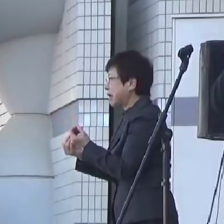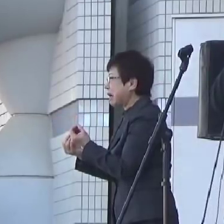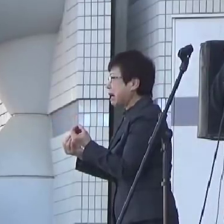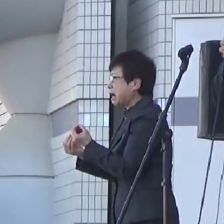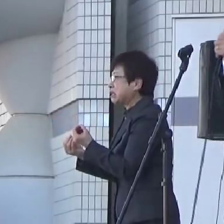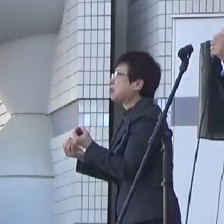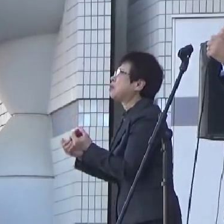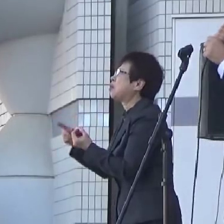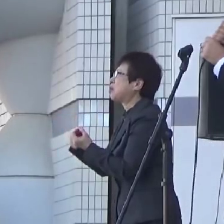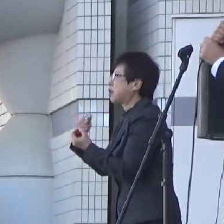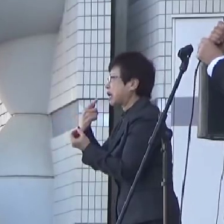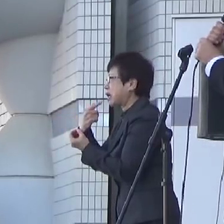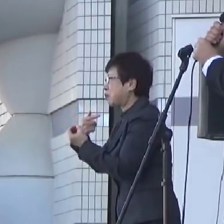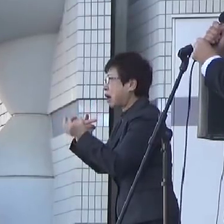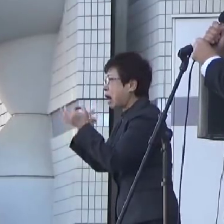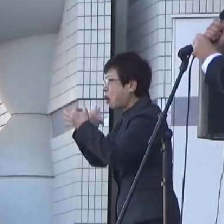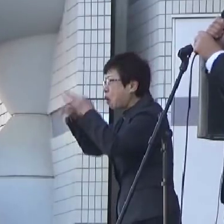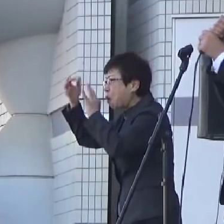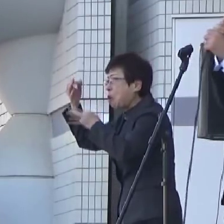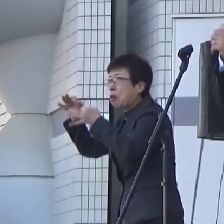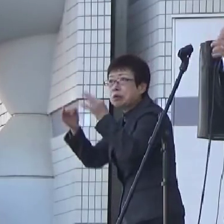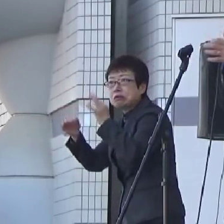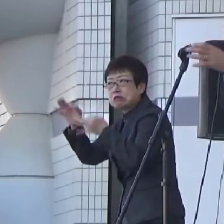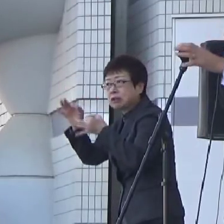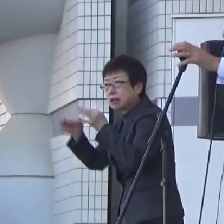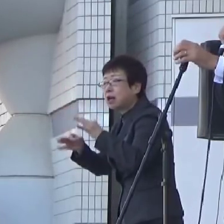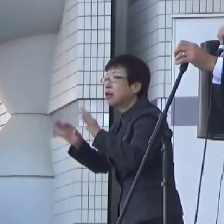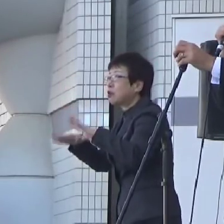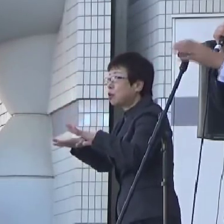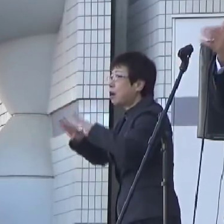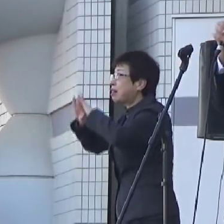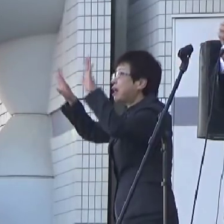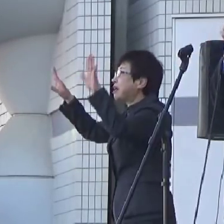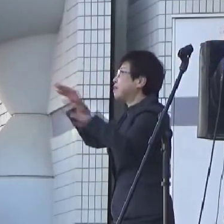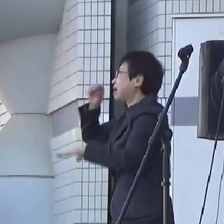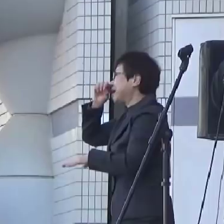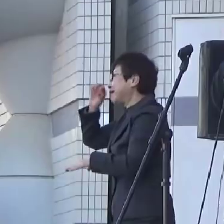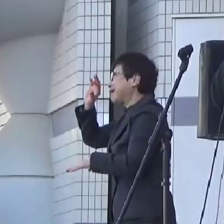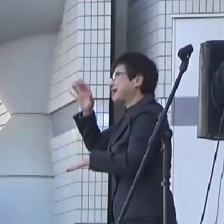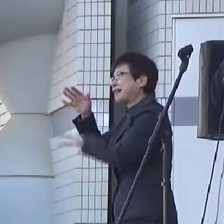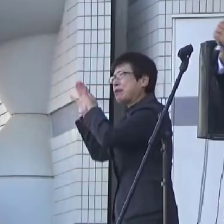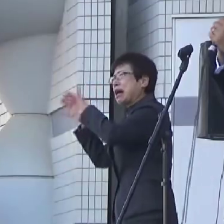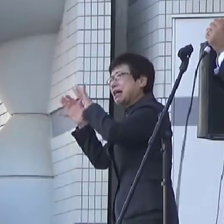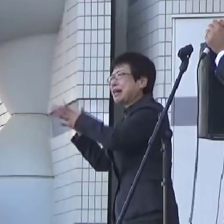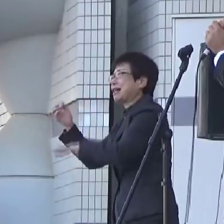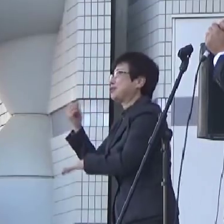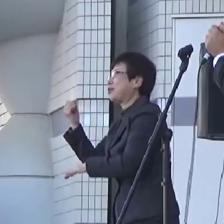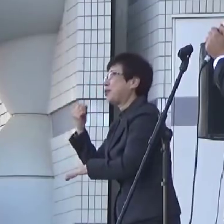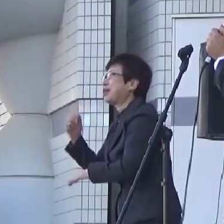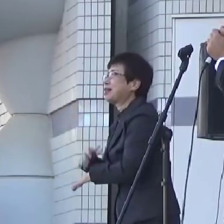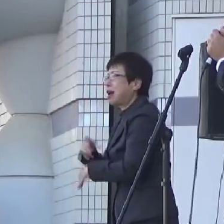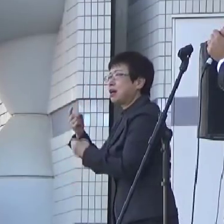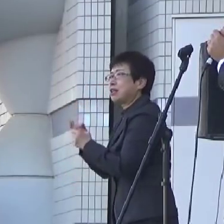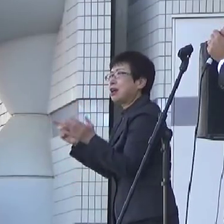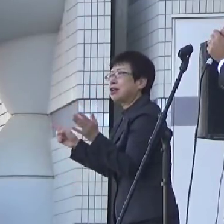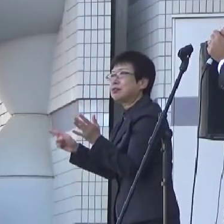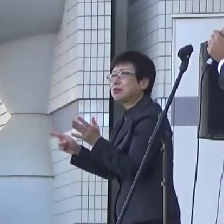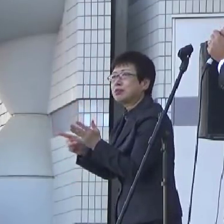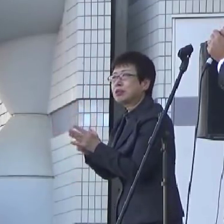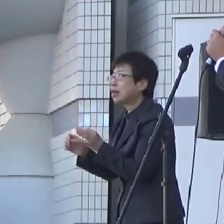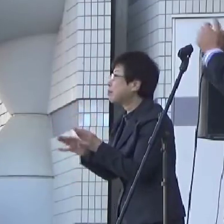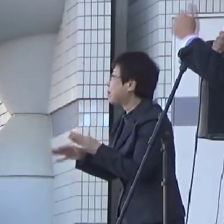だったんですね。今日は、いい天気ですけど風が強い、1年がもう過ぎてしまってます